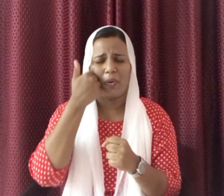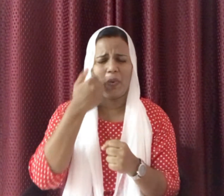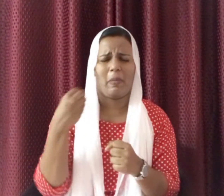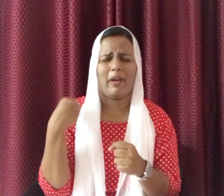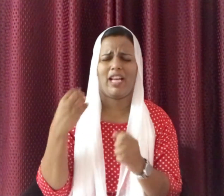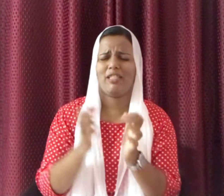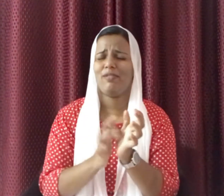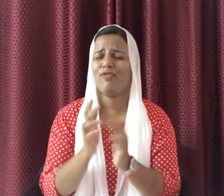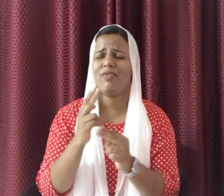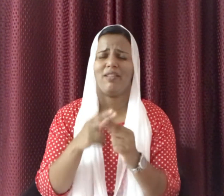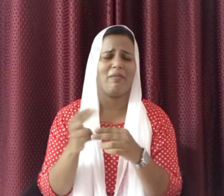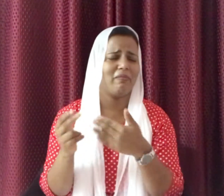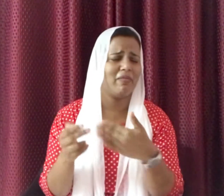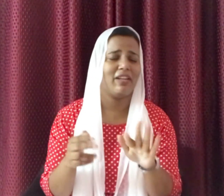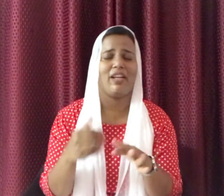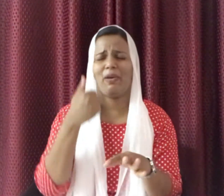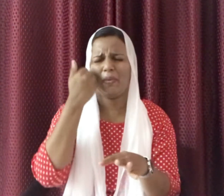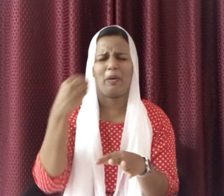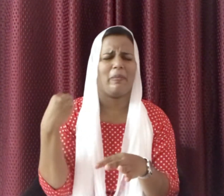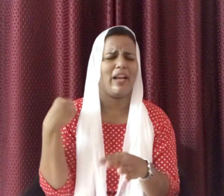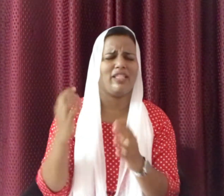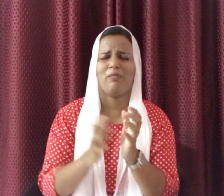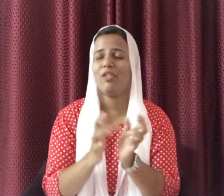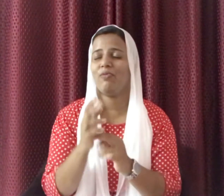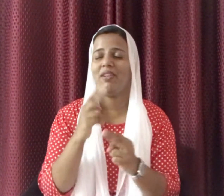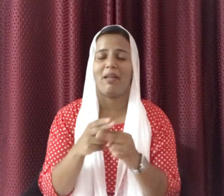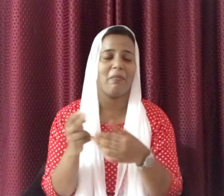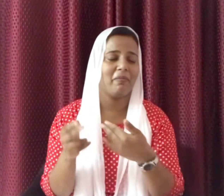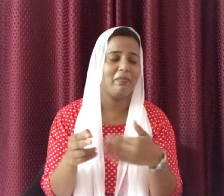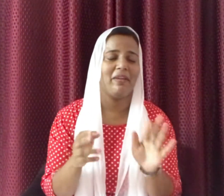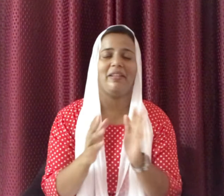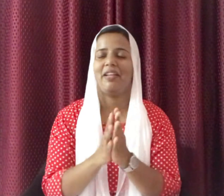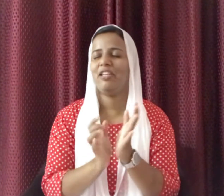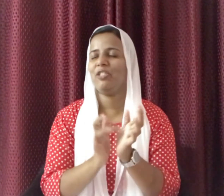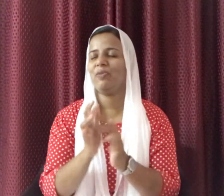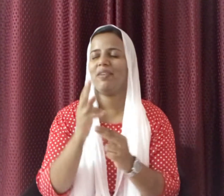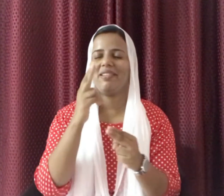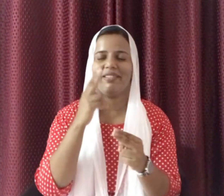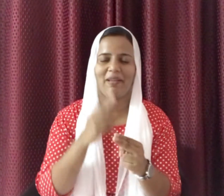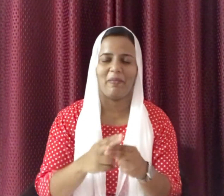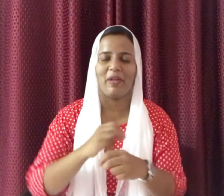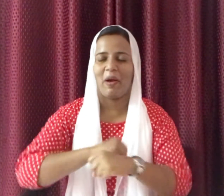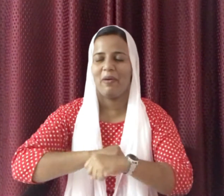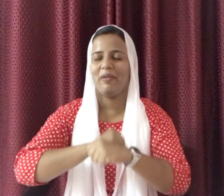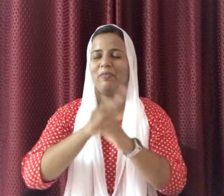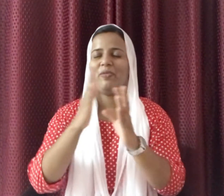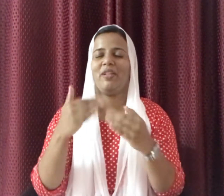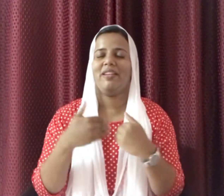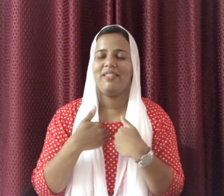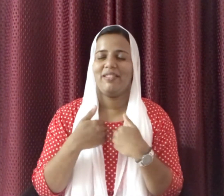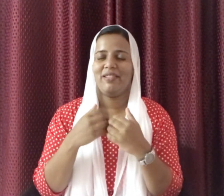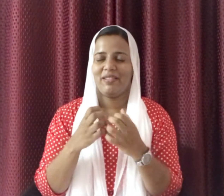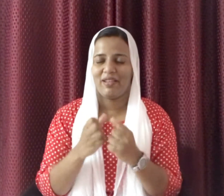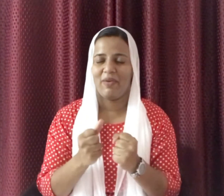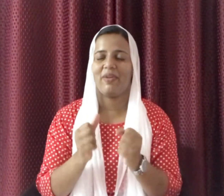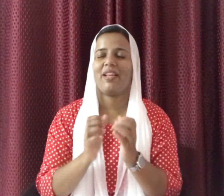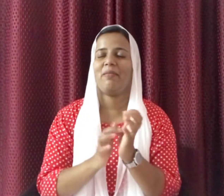കെട്ടുകൾ അഴിയട്ടെ. രോഗത്തിൻ്റെ ബന്ധനങ്ങൾ അഴിഞ്ഞു മാറട്ടെ. യേശുവിൻ്റെ നാമത്തിൽ അത്ഭുതകരമായ സൗഖ്യങ്ങൾ യേശു ക്രിസ്തുവിൻ്റെ